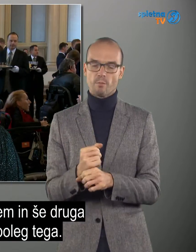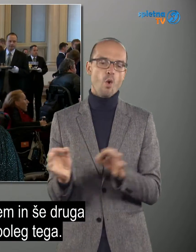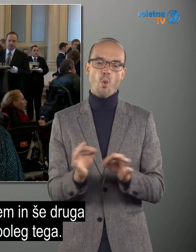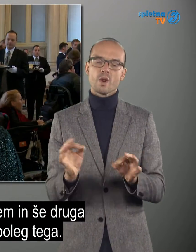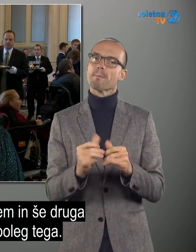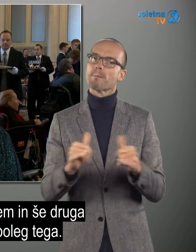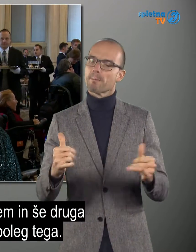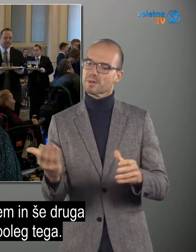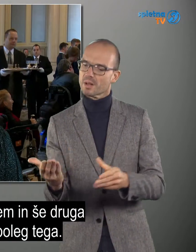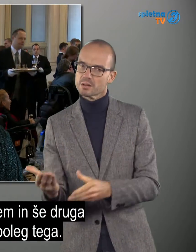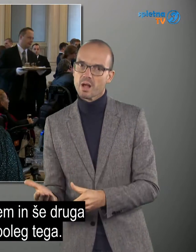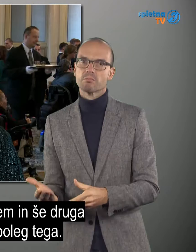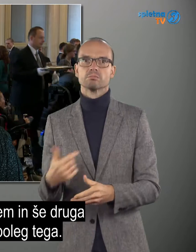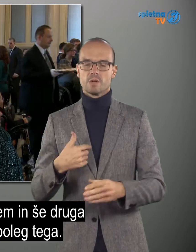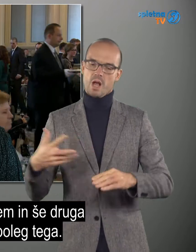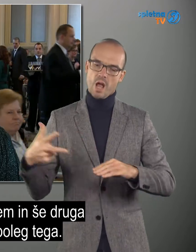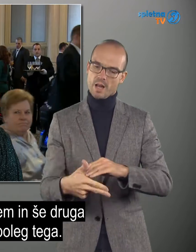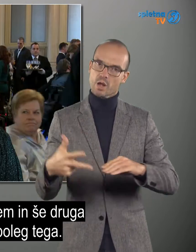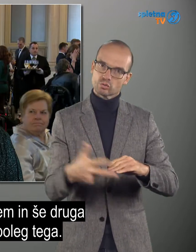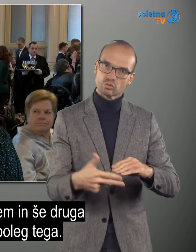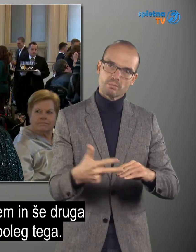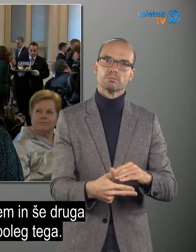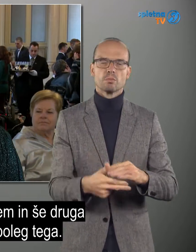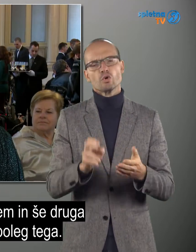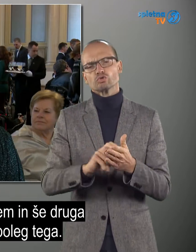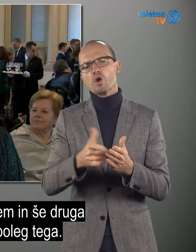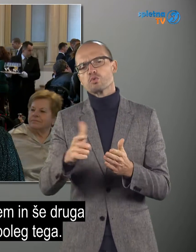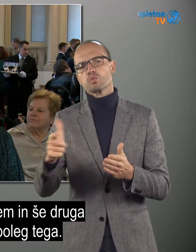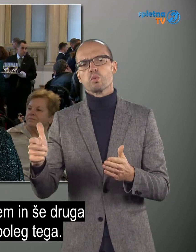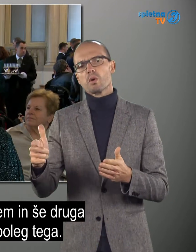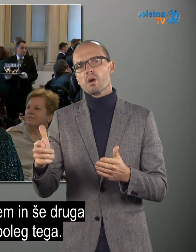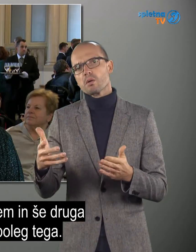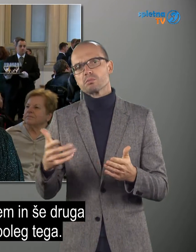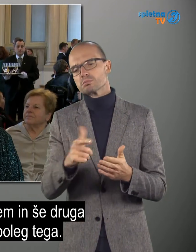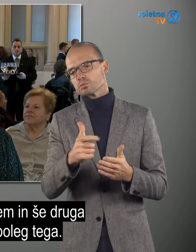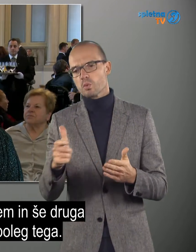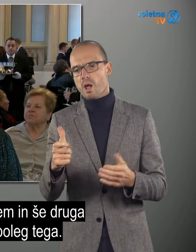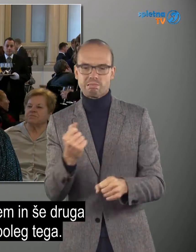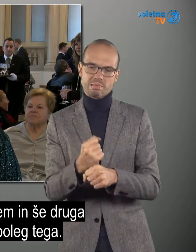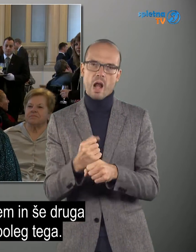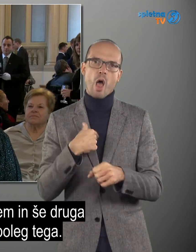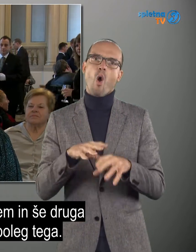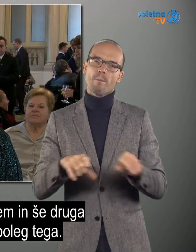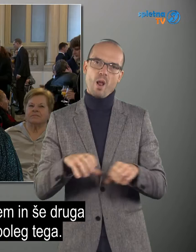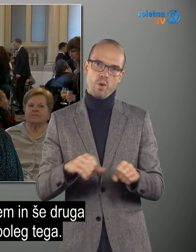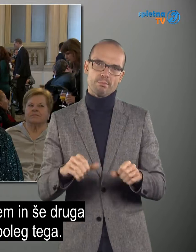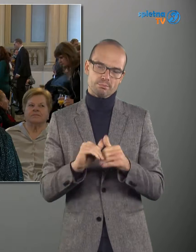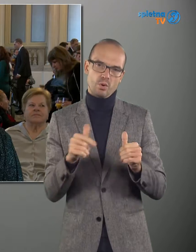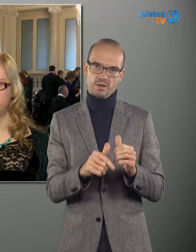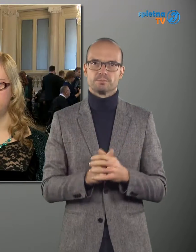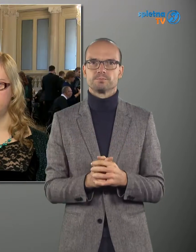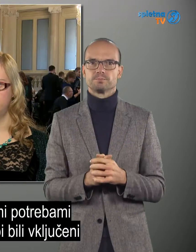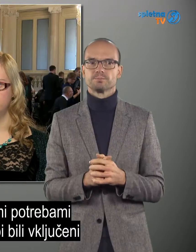urejam papirje, režem, pa še druga dela opravljam poleg